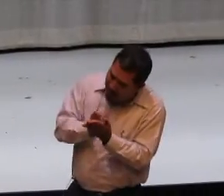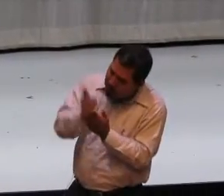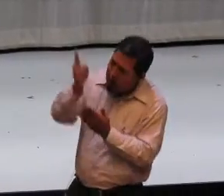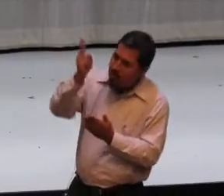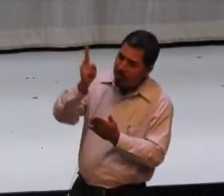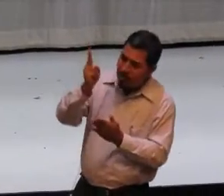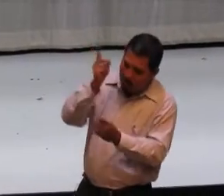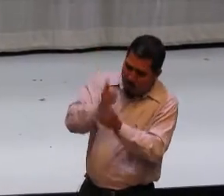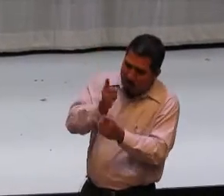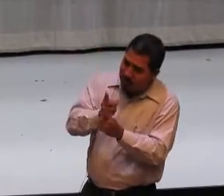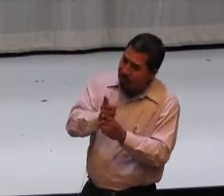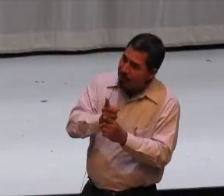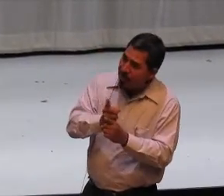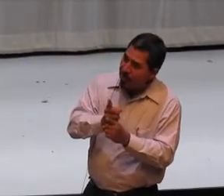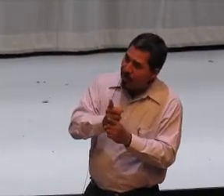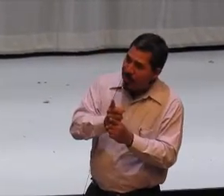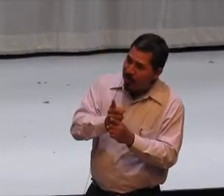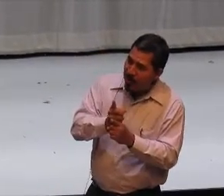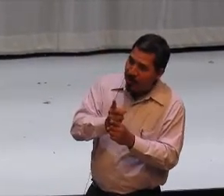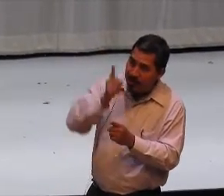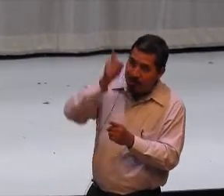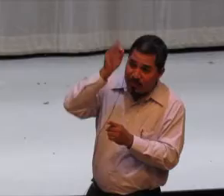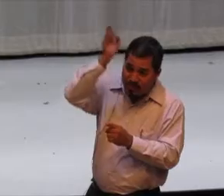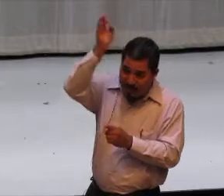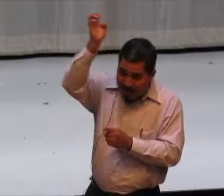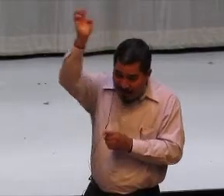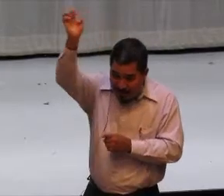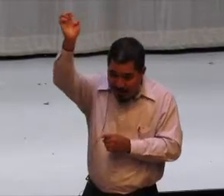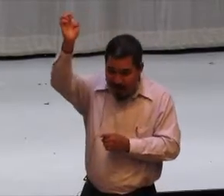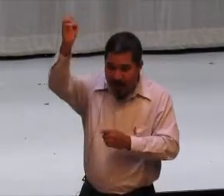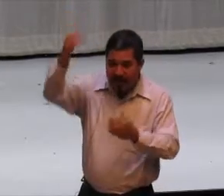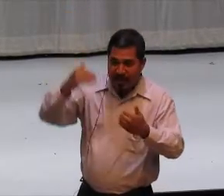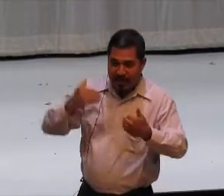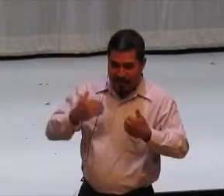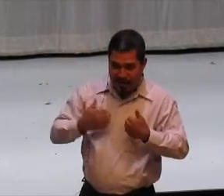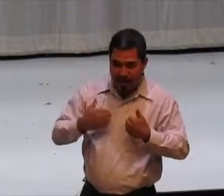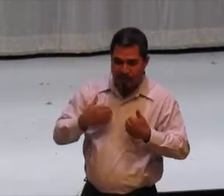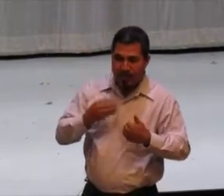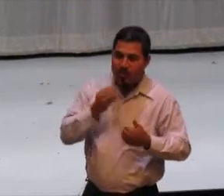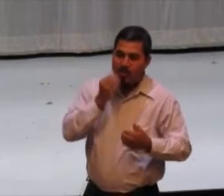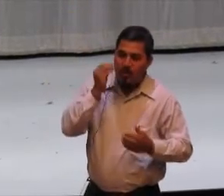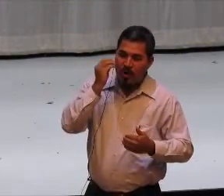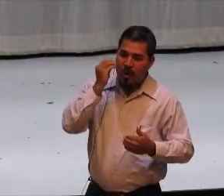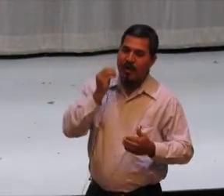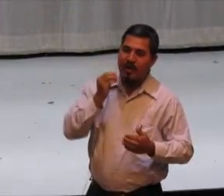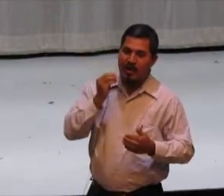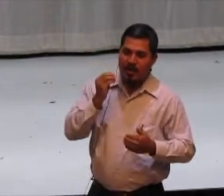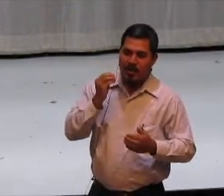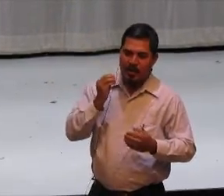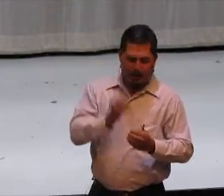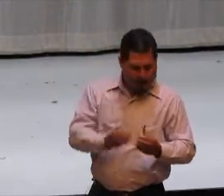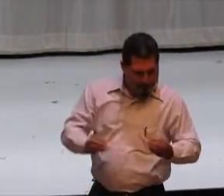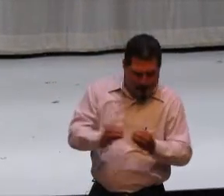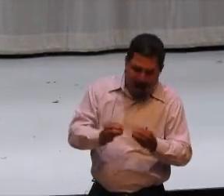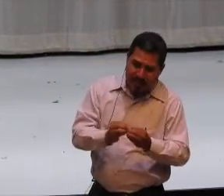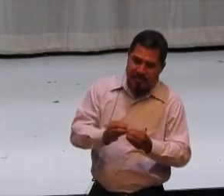honesto, correcto. Y un día en la eternidad tenemos un lugar más